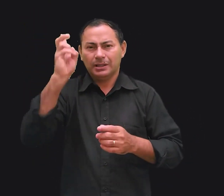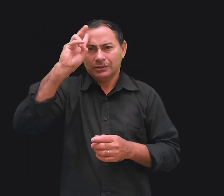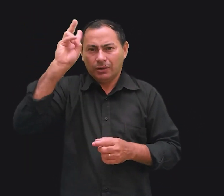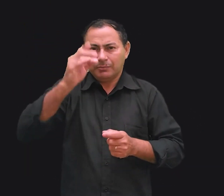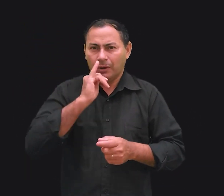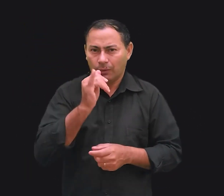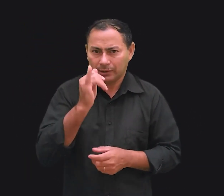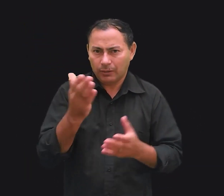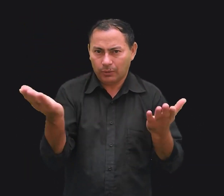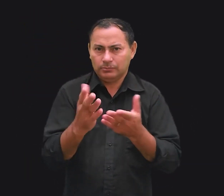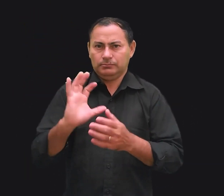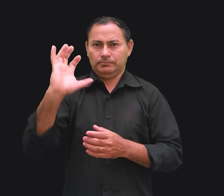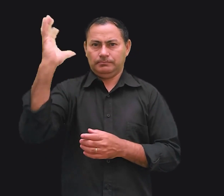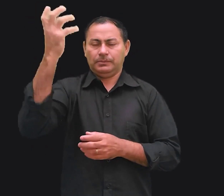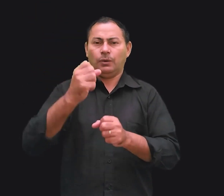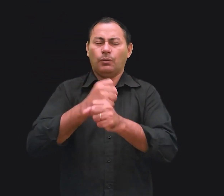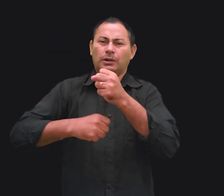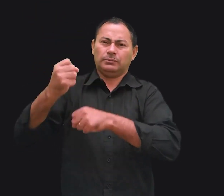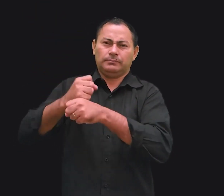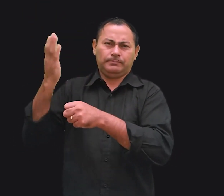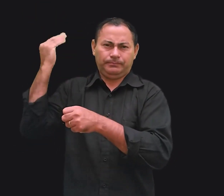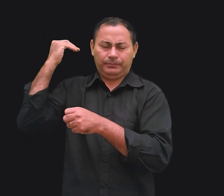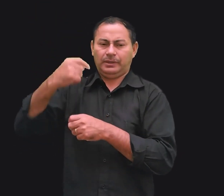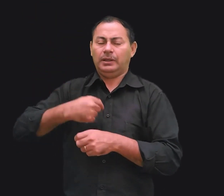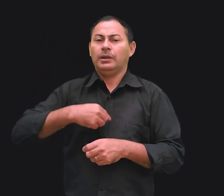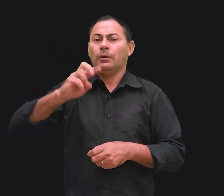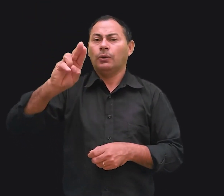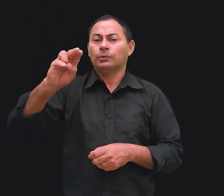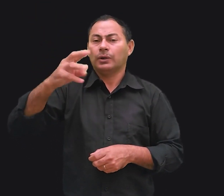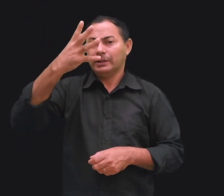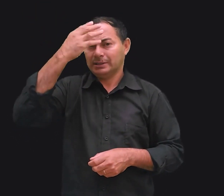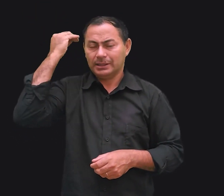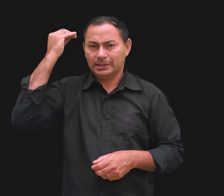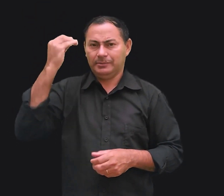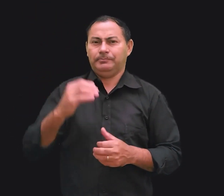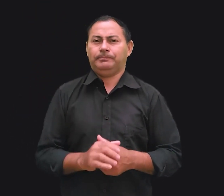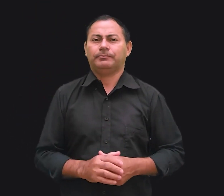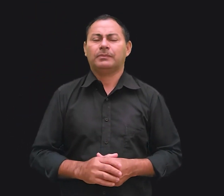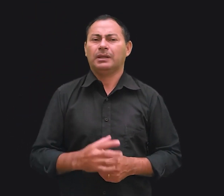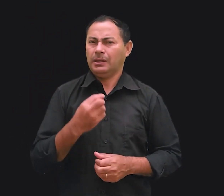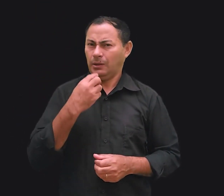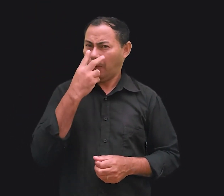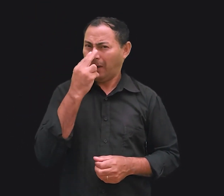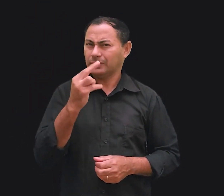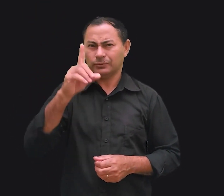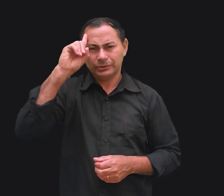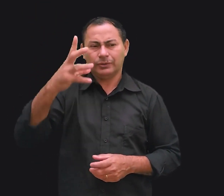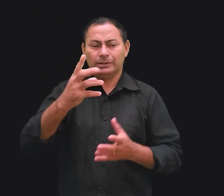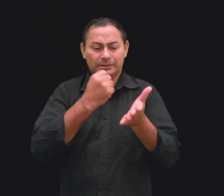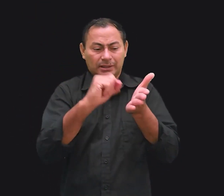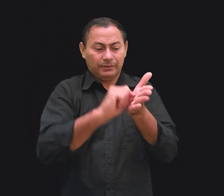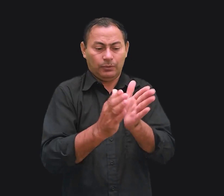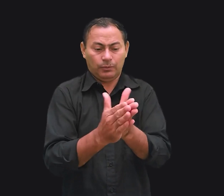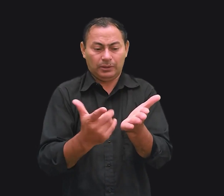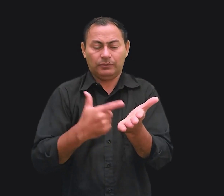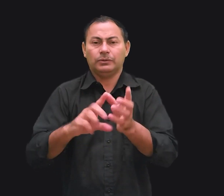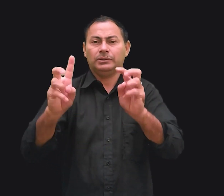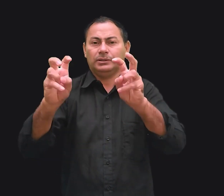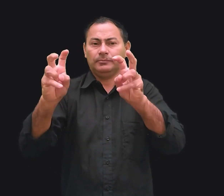Essa história que vou contar aconteceu anos atrás, e eu nunca vou me esquecer dela. Acho que se algum dia eu escrever um livro, o título